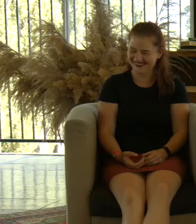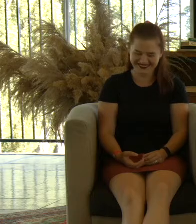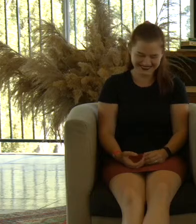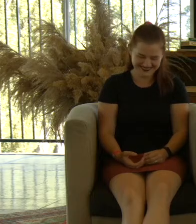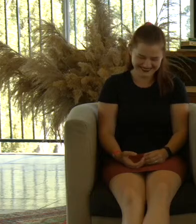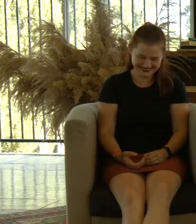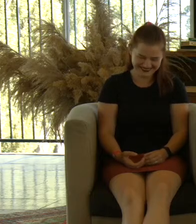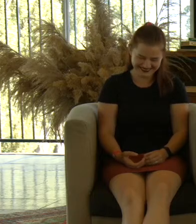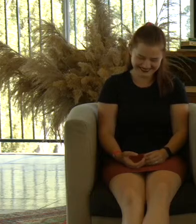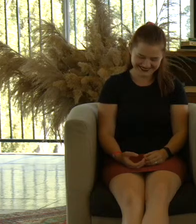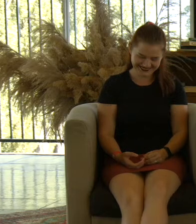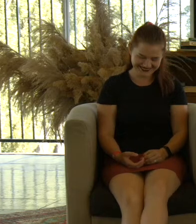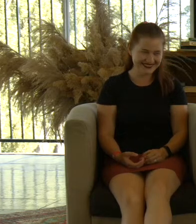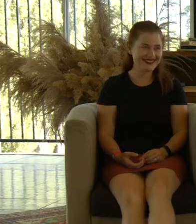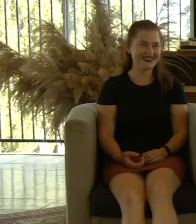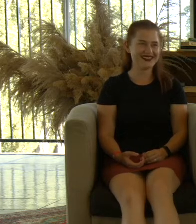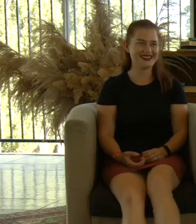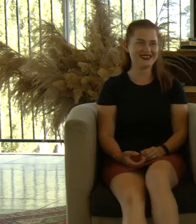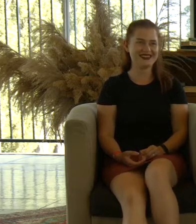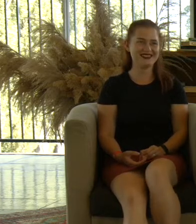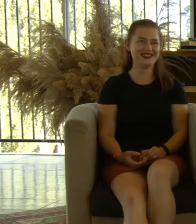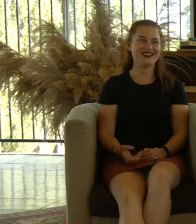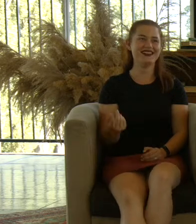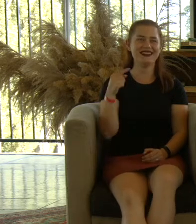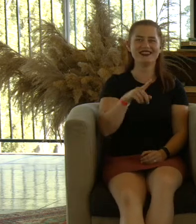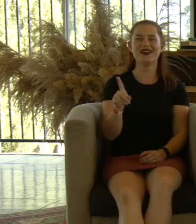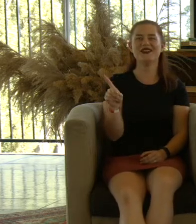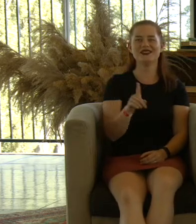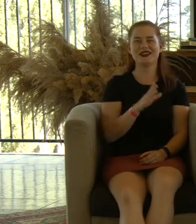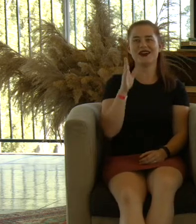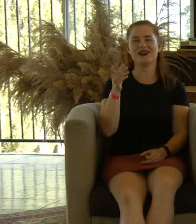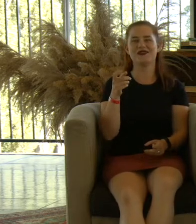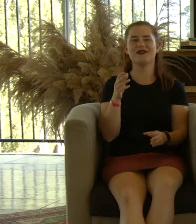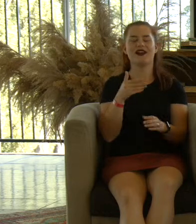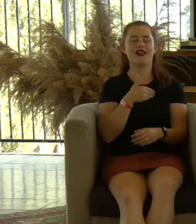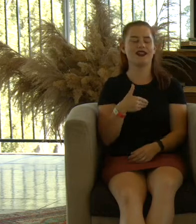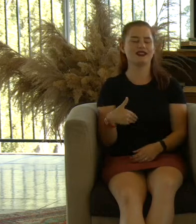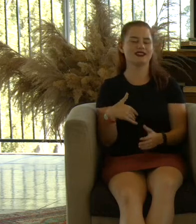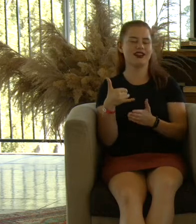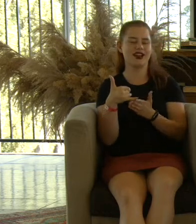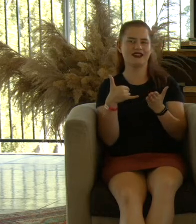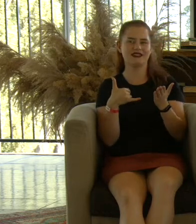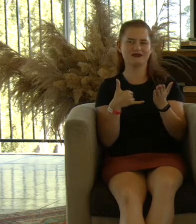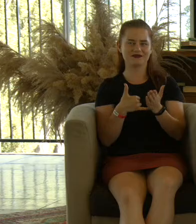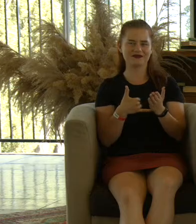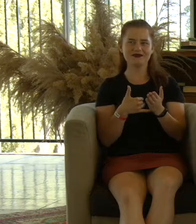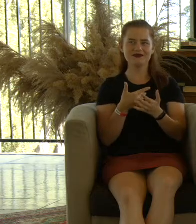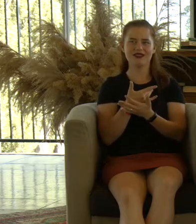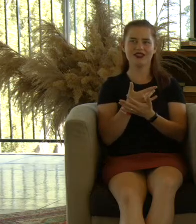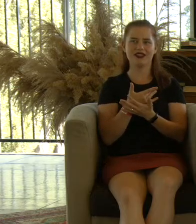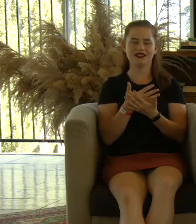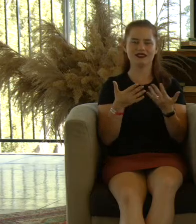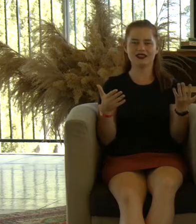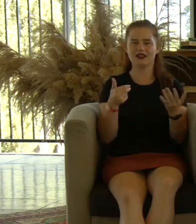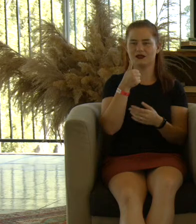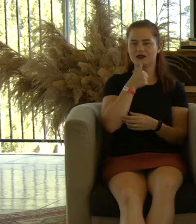Да, и, кстати, вот то, что в классических там винах тоже ну, не встречается,